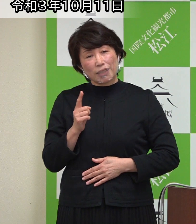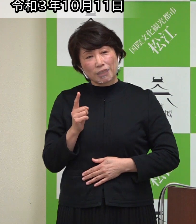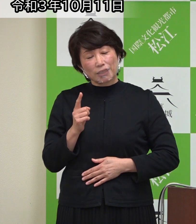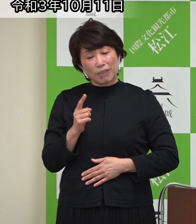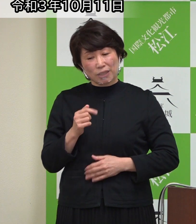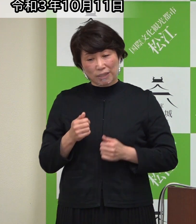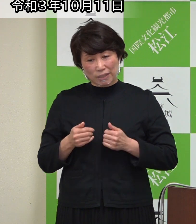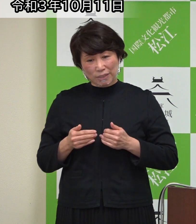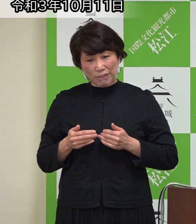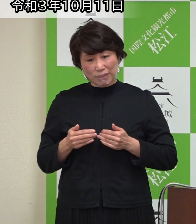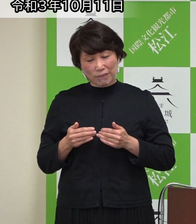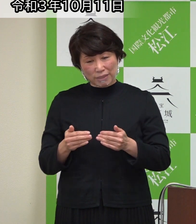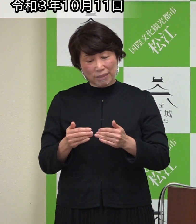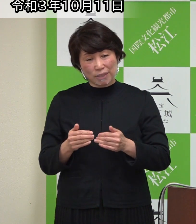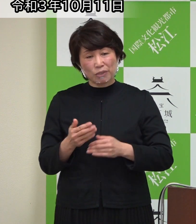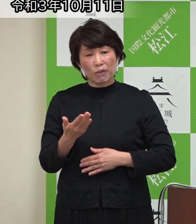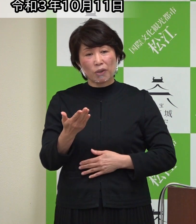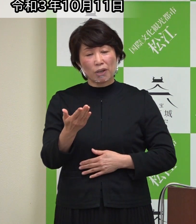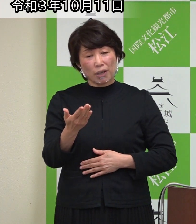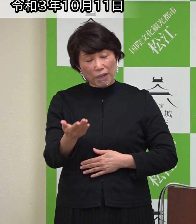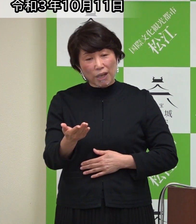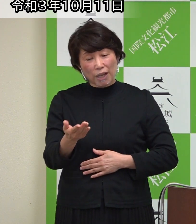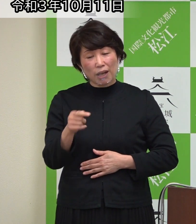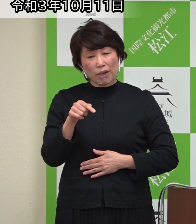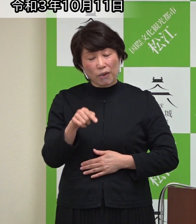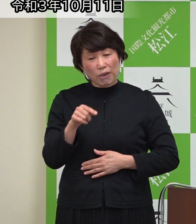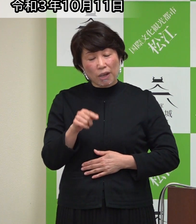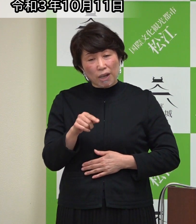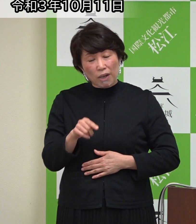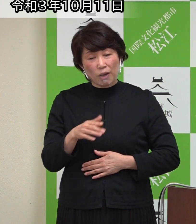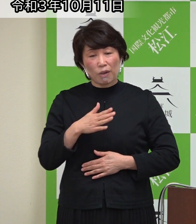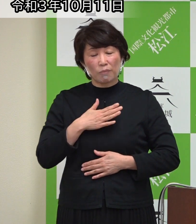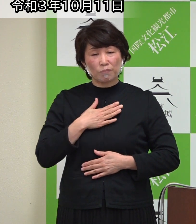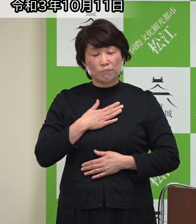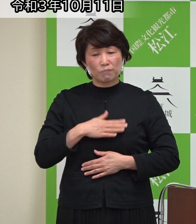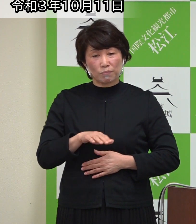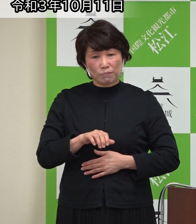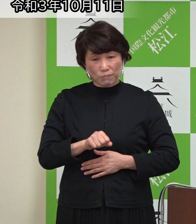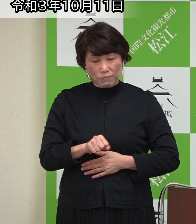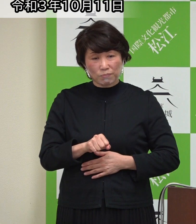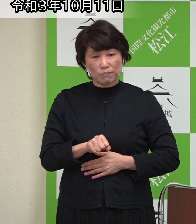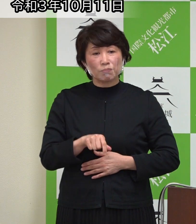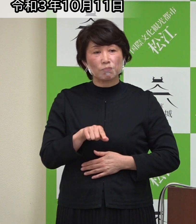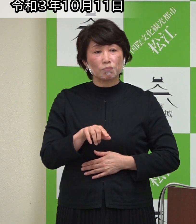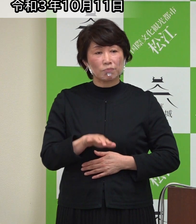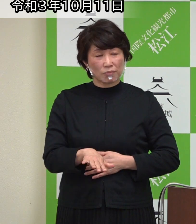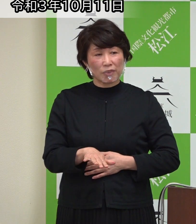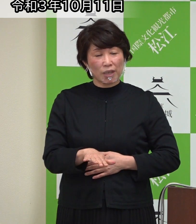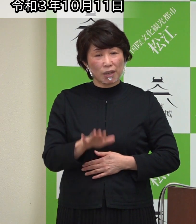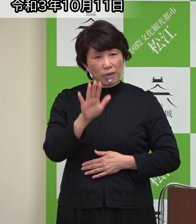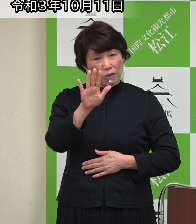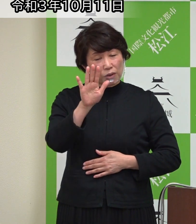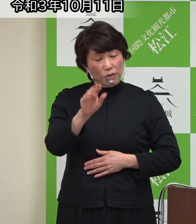しているのかというようなところを皆さんに把握していただき、そしてまた意見もいただいてというふうに考えているところです。